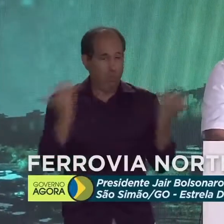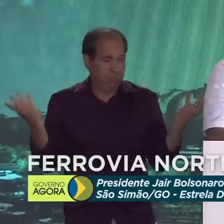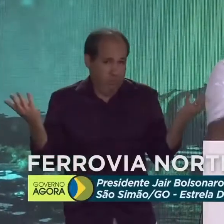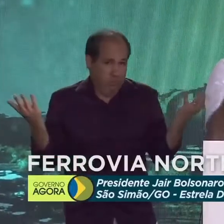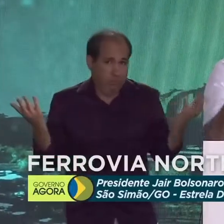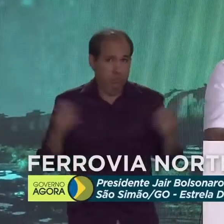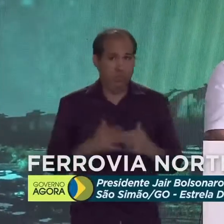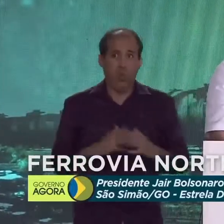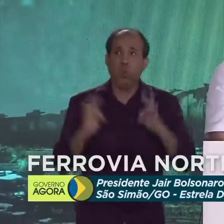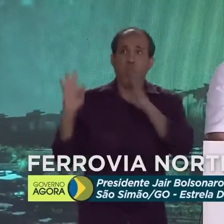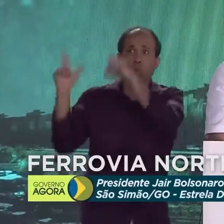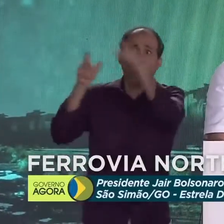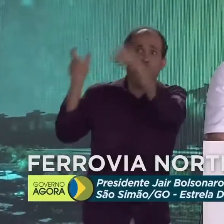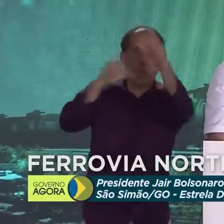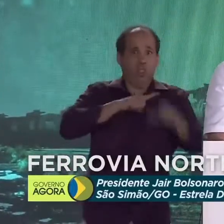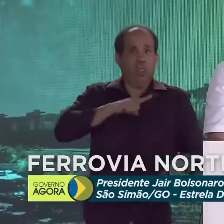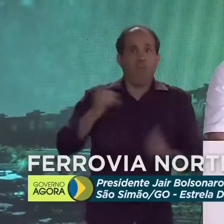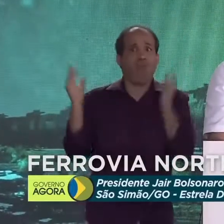Em todo lugar tem.